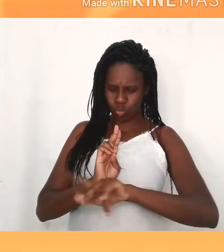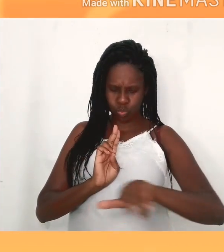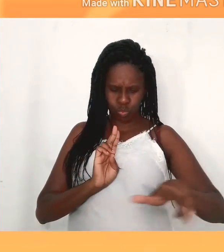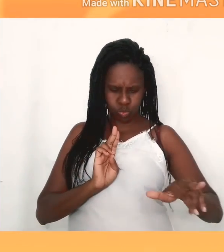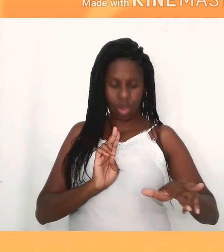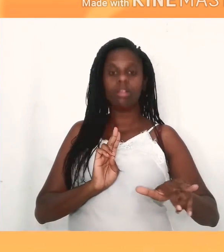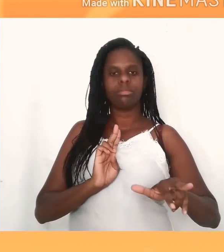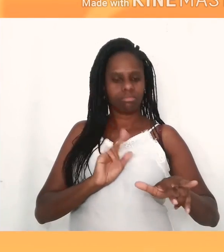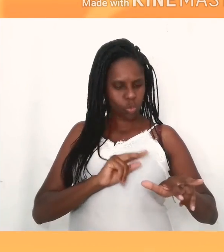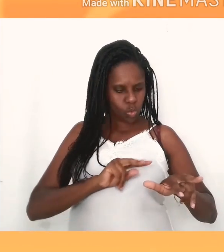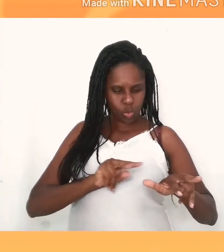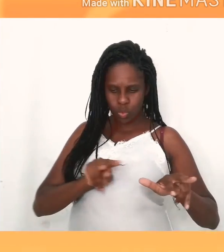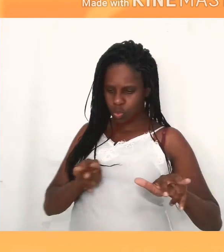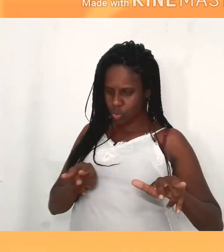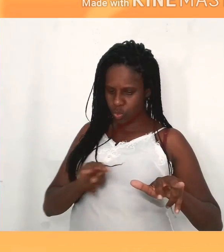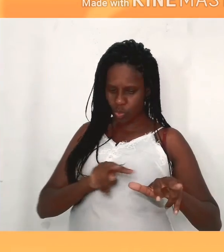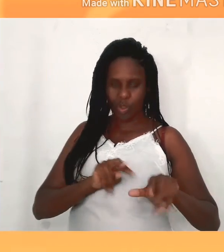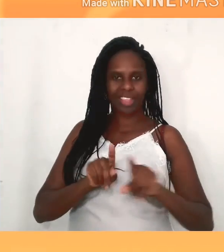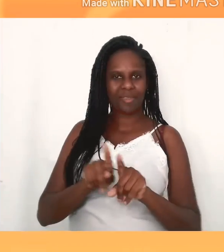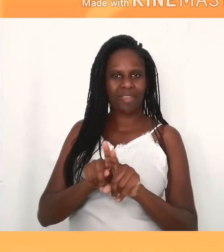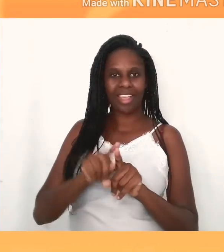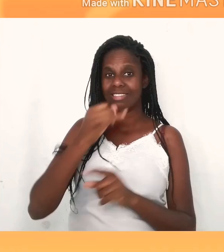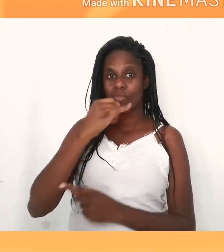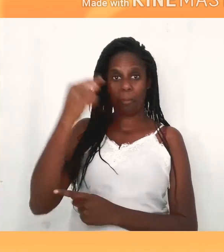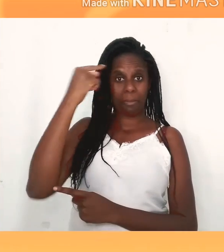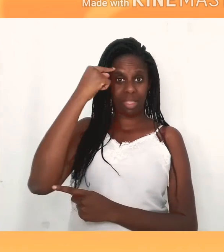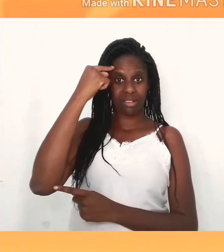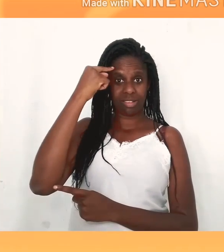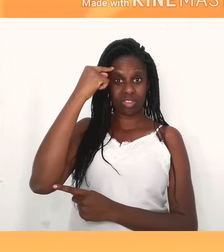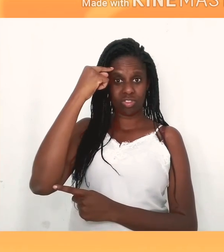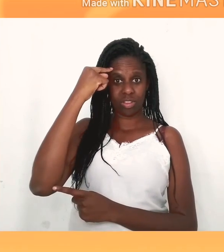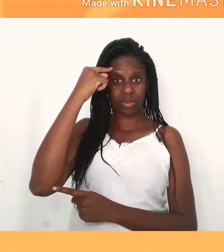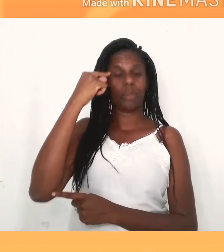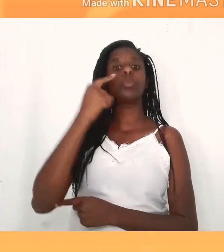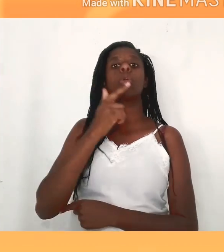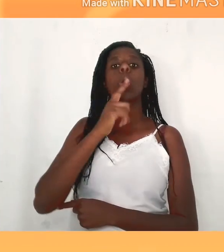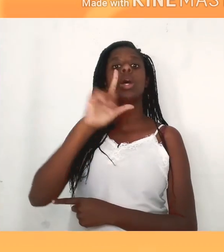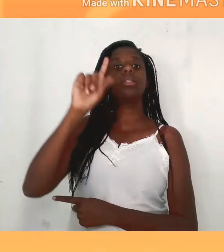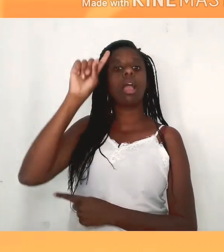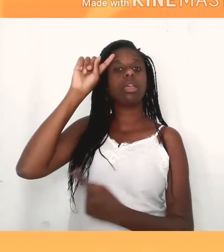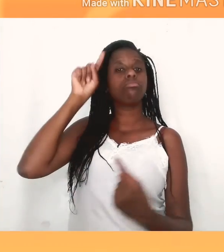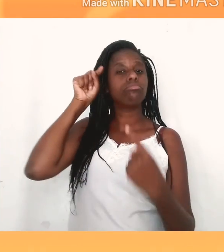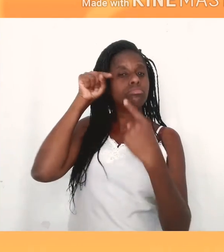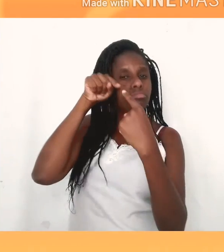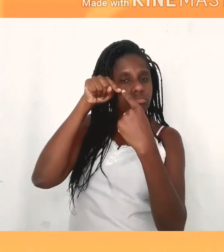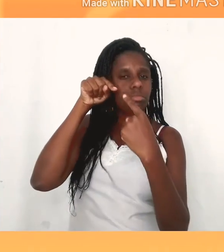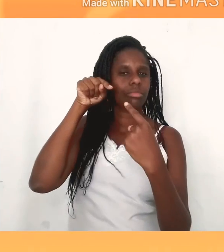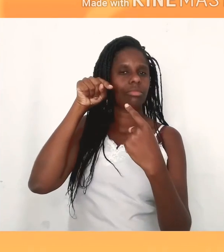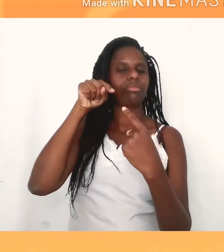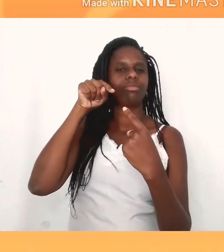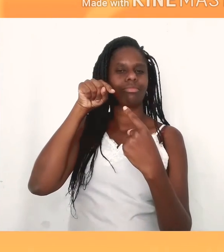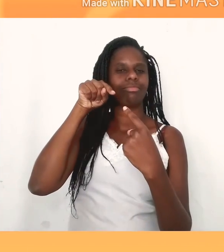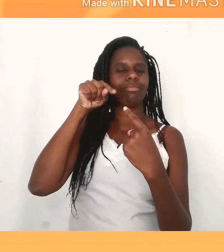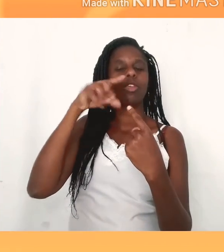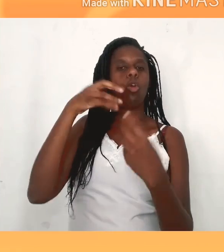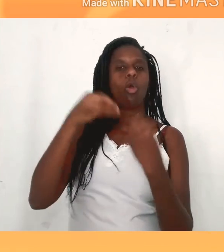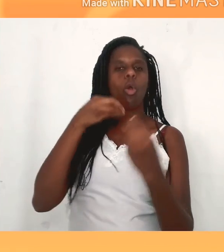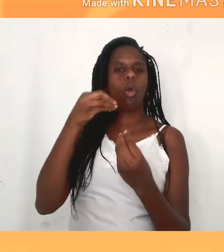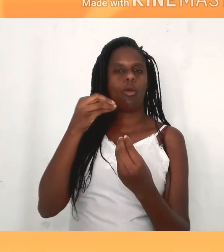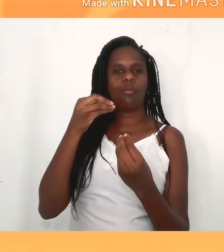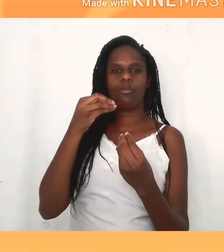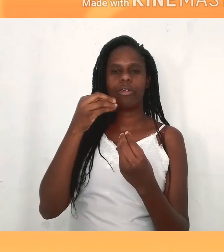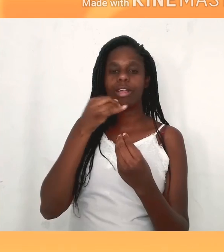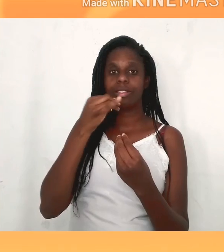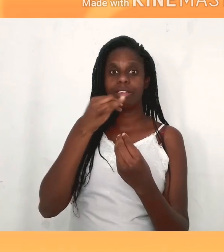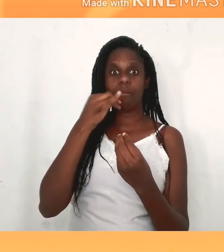pessoa. A nossa mente, por outro lado, ela tende a se identificar com todas